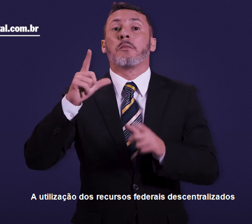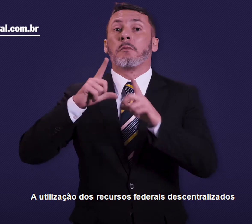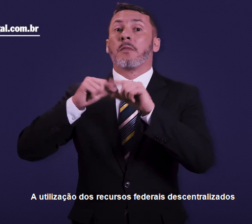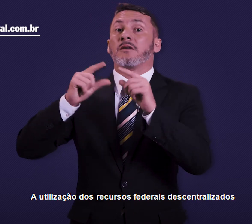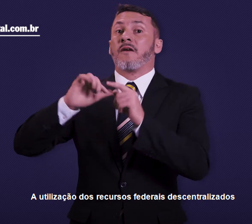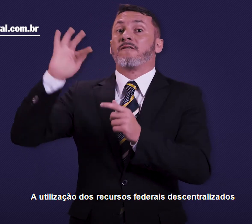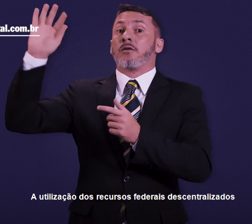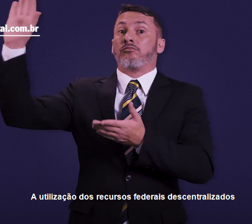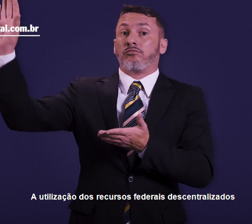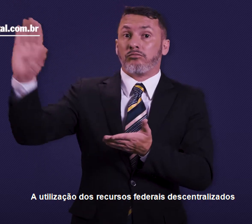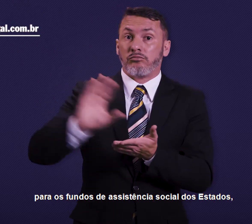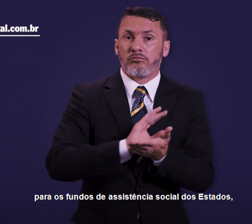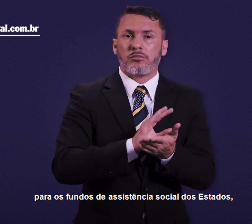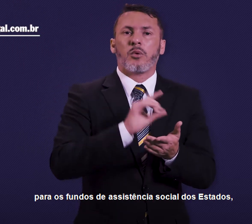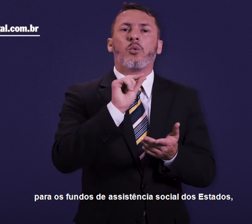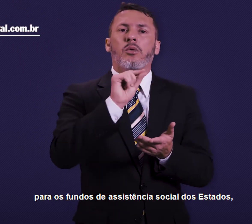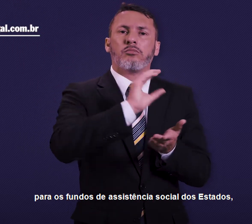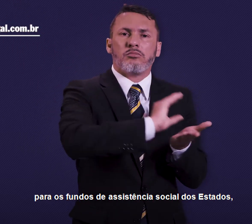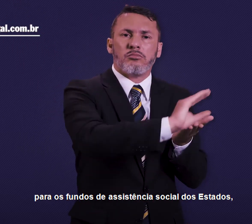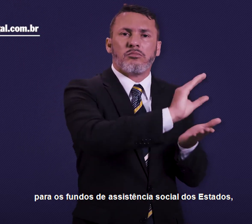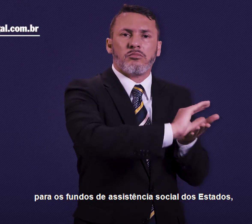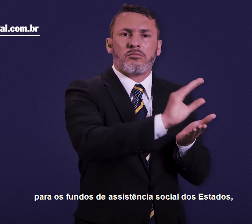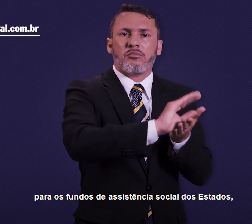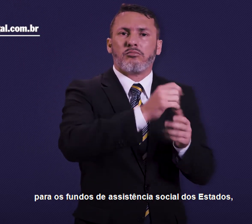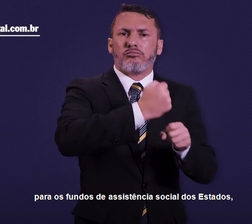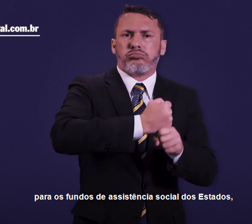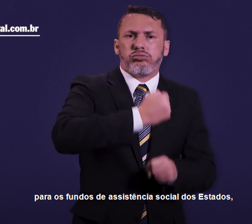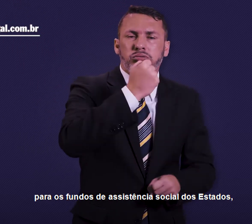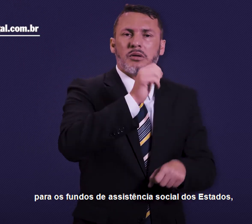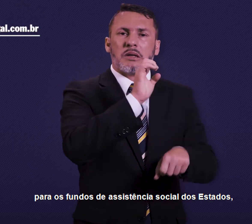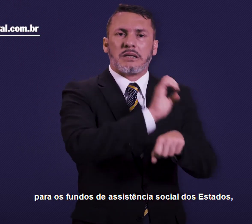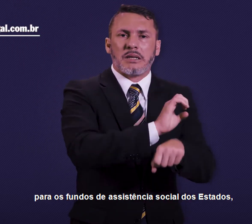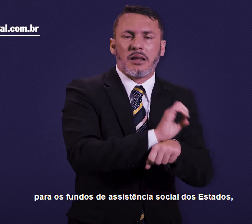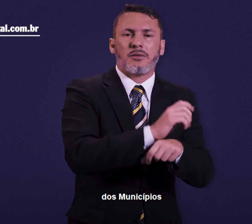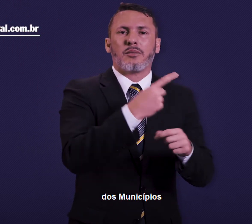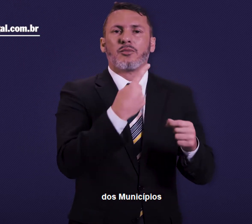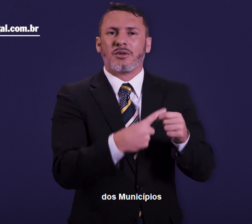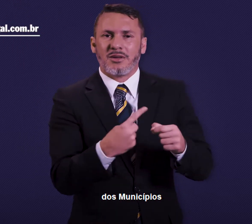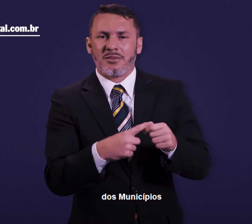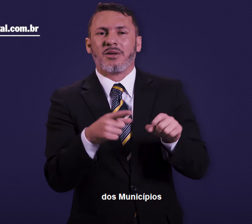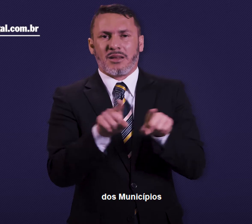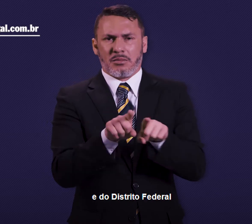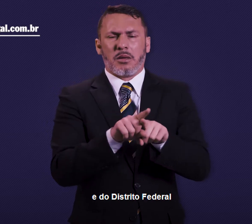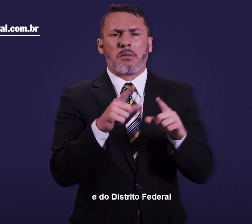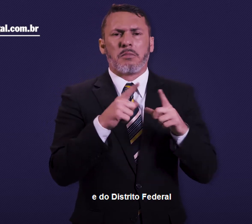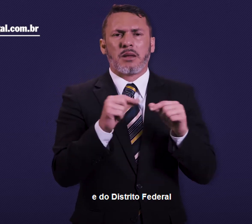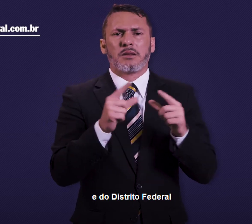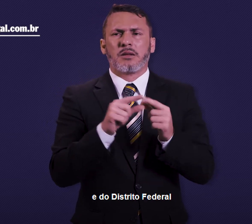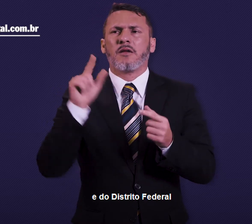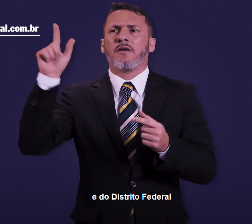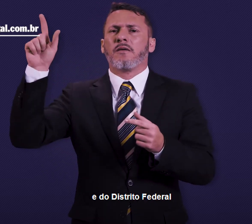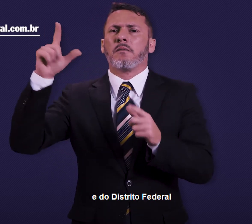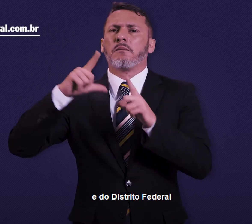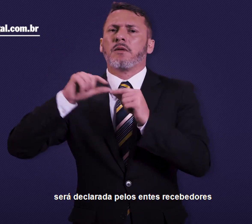federais descentralizados para os fundos de assistência social dos estados, dos municípios e do Distrito Federal